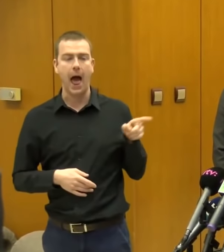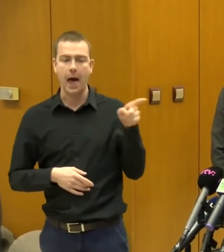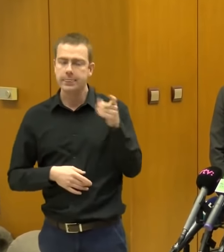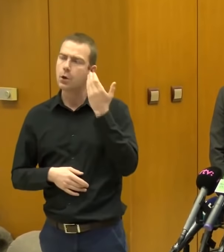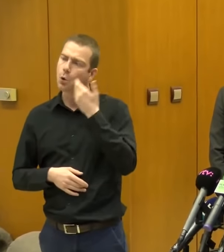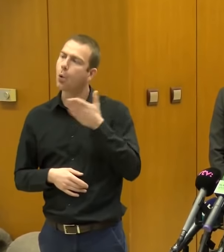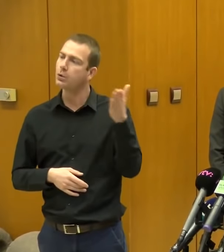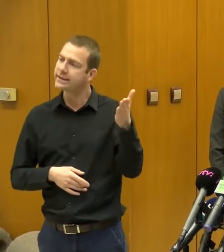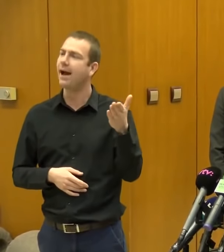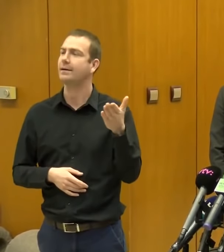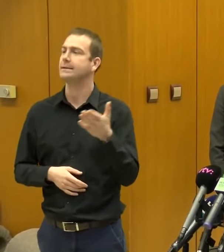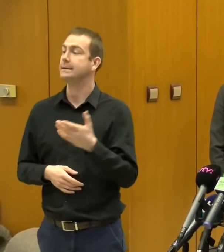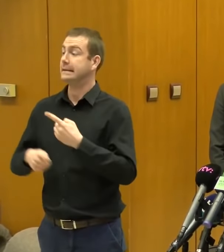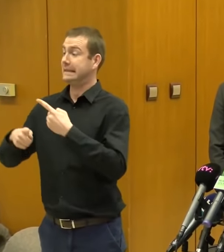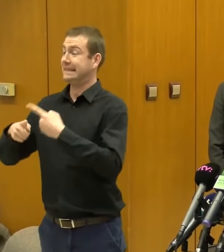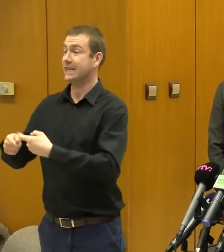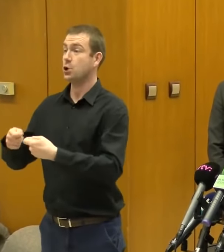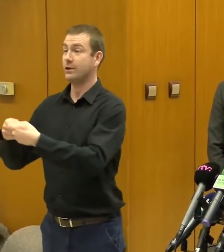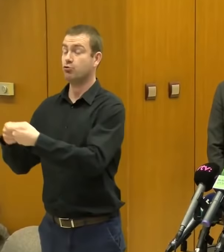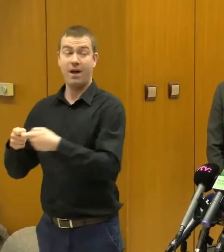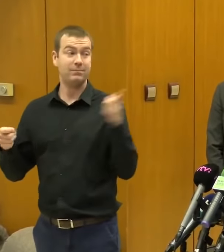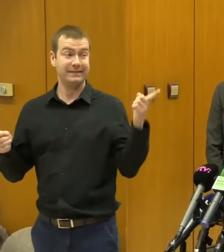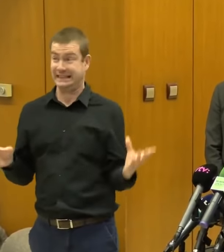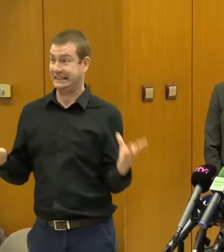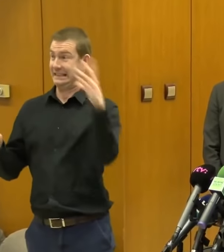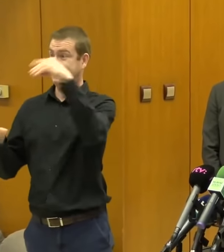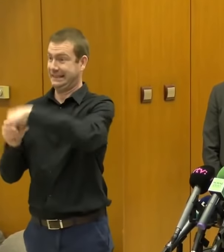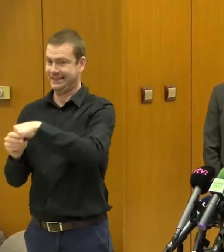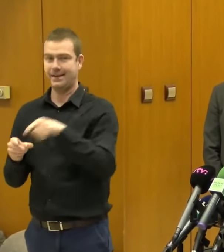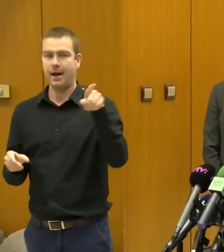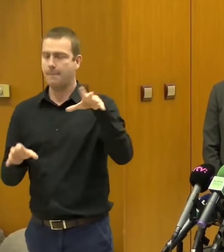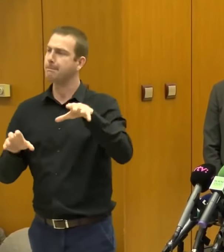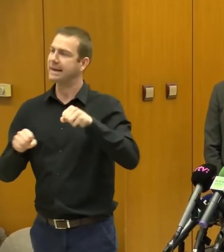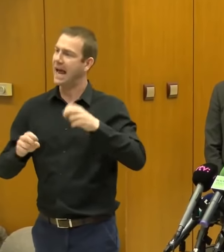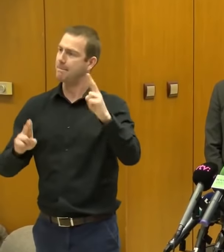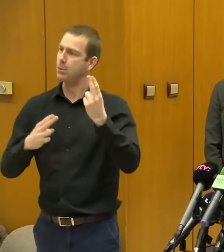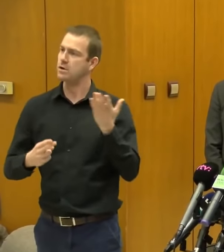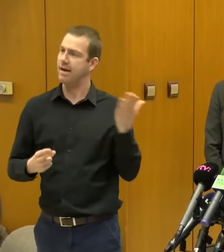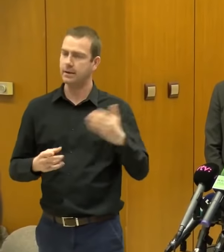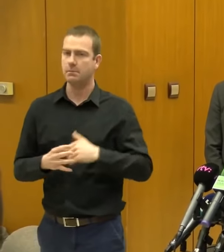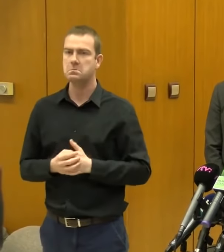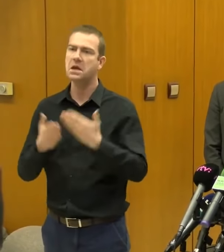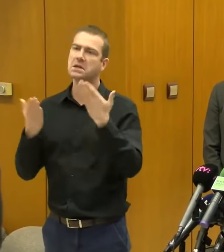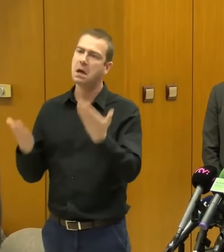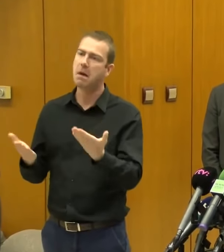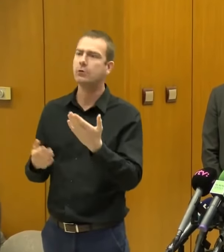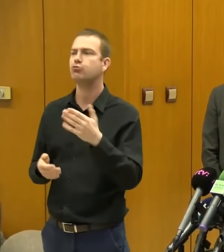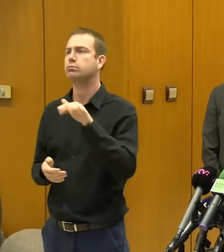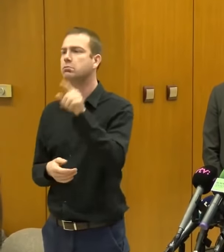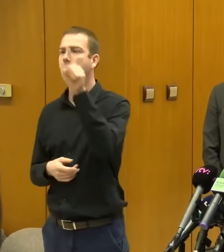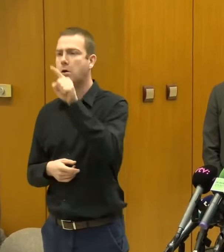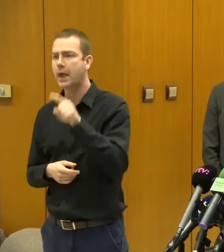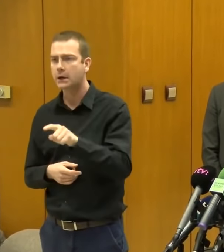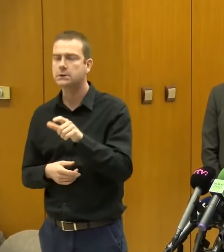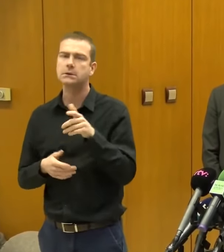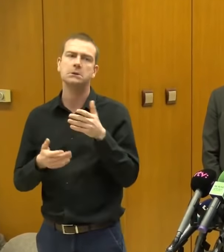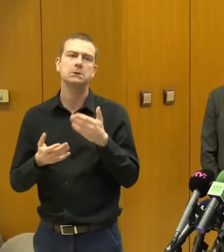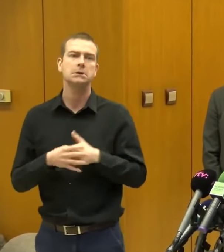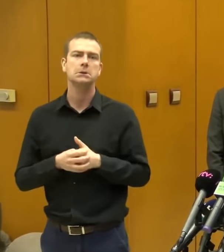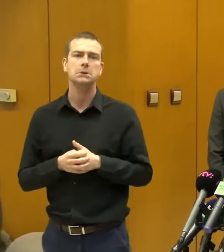permanentného krízového štábu v tejto kritickej situácii prijali. Nech sa páči, ak uznáte za vhodné, môžete povedať